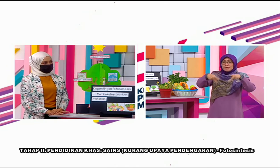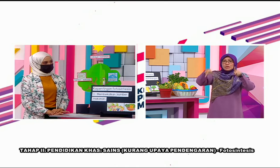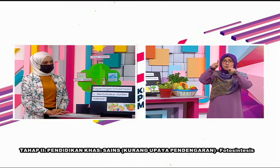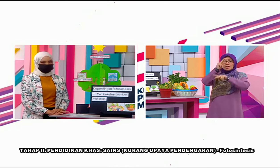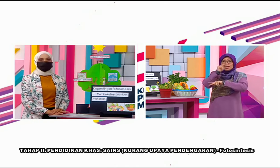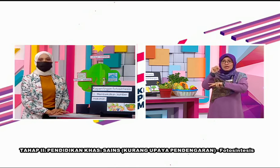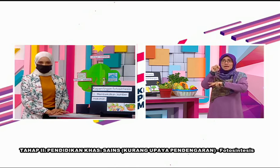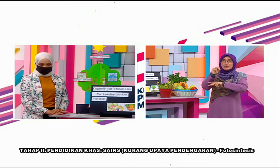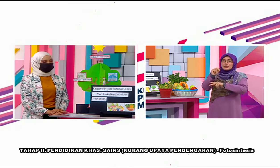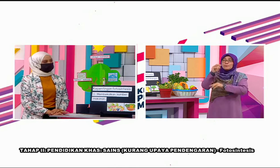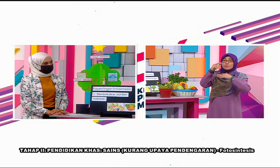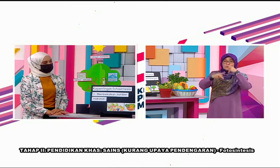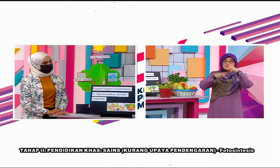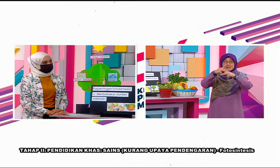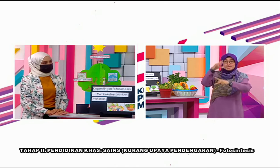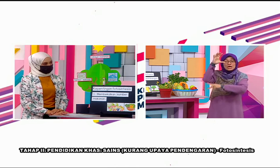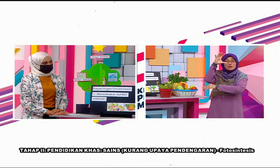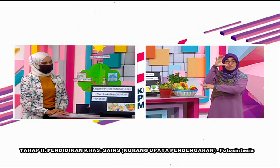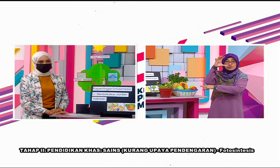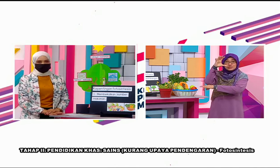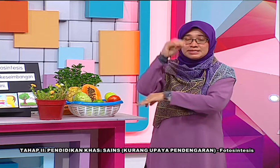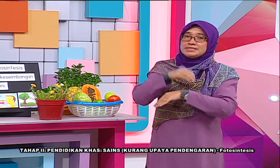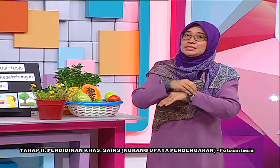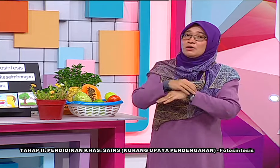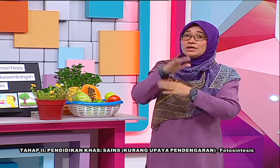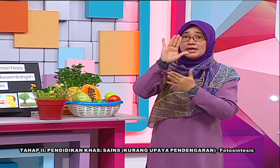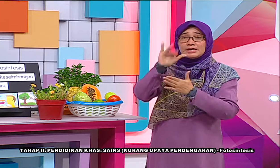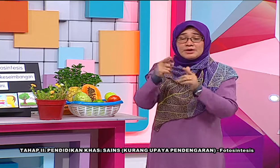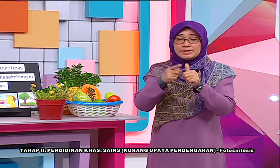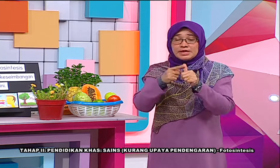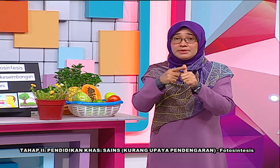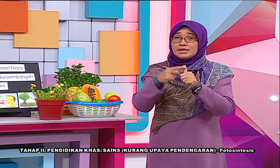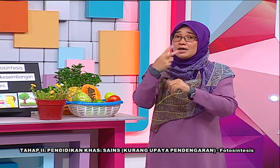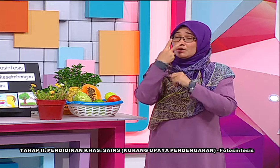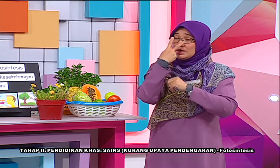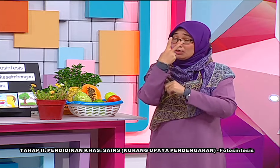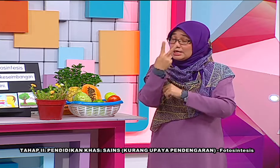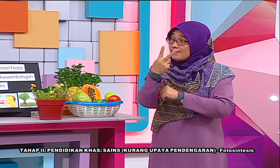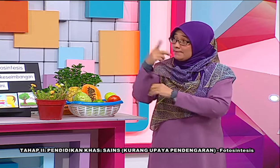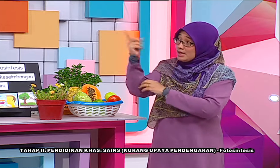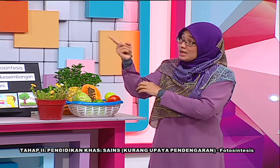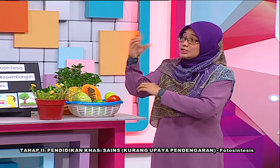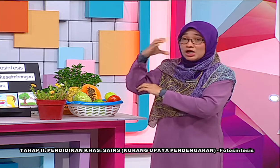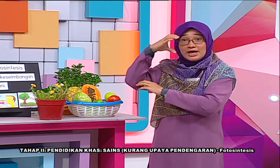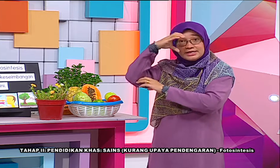keperluan Oke proses fotosintesis oke yang pertama Oke boleh nampak cahaya